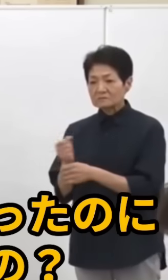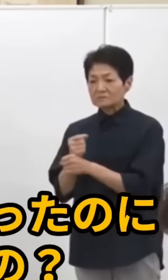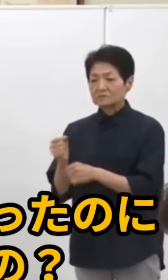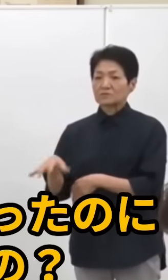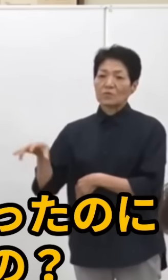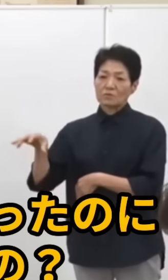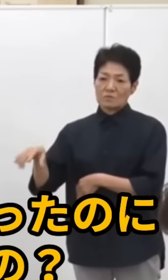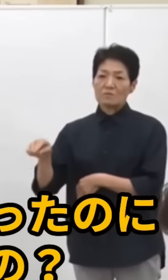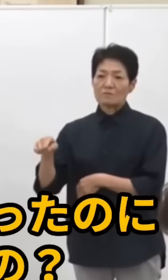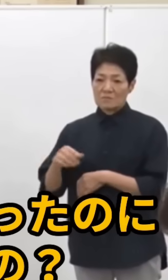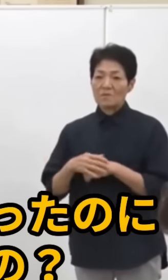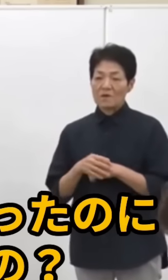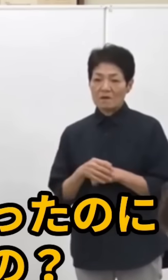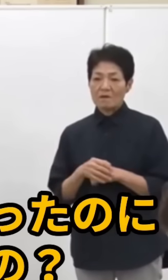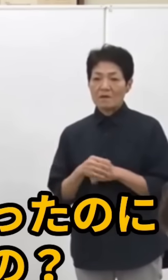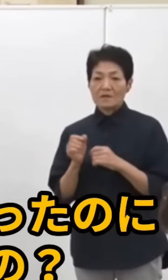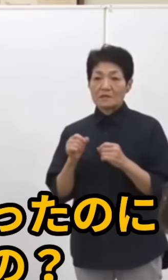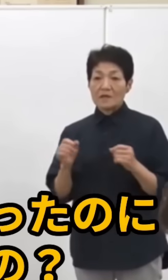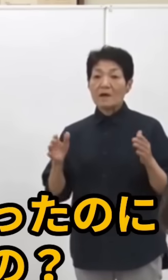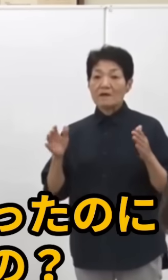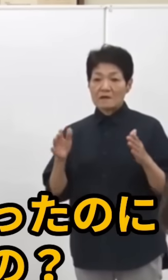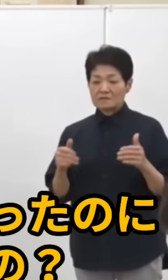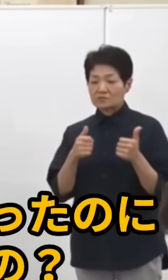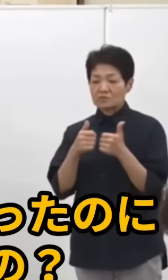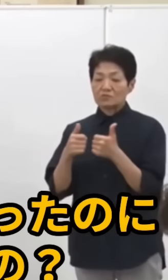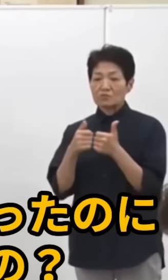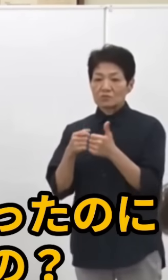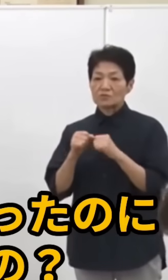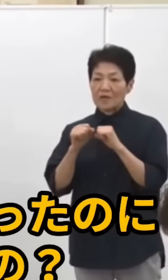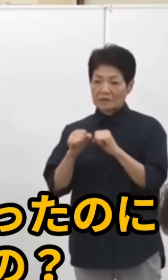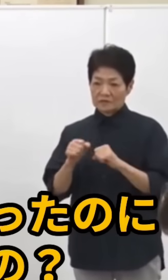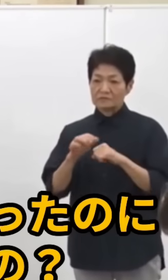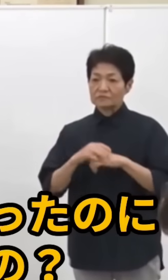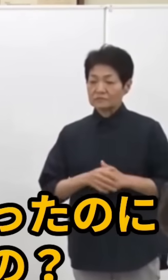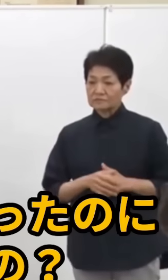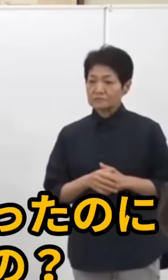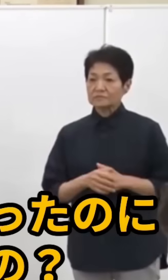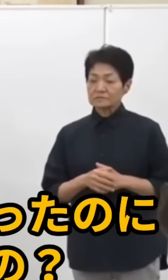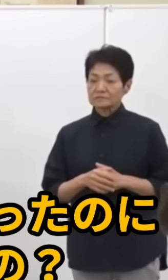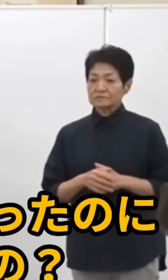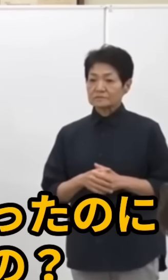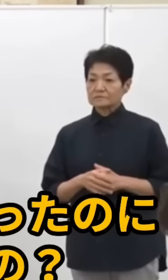間、リソースを割いてこの協議に乗っているというのは、僕は